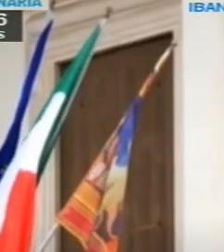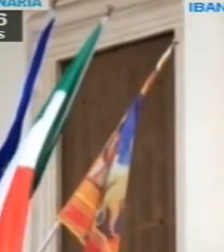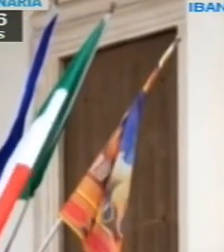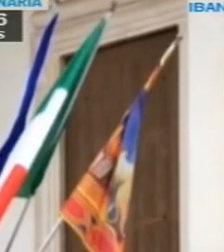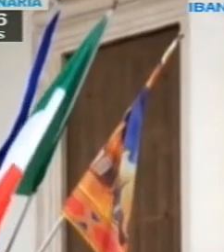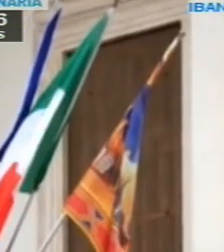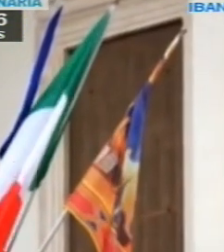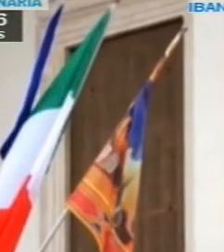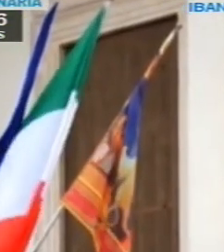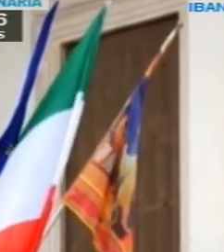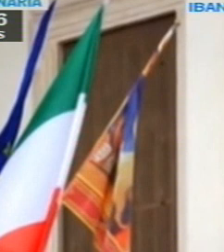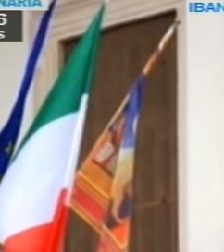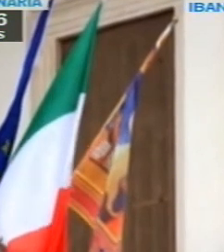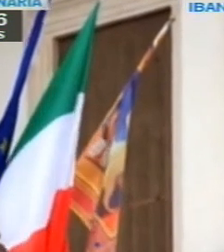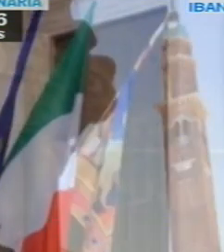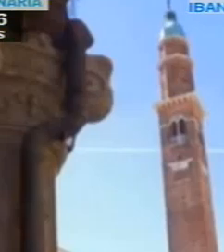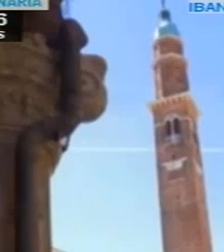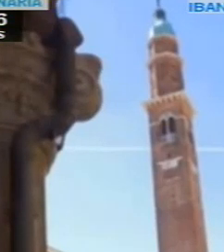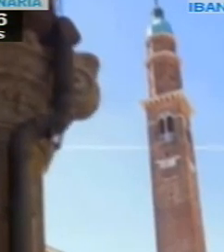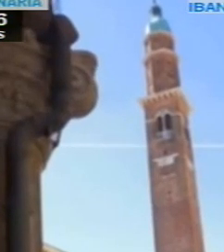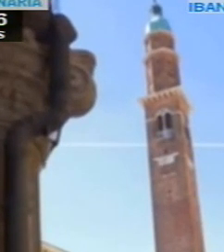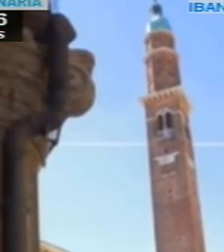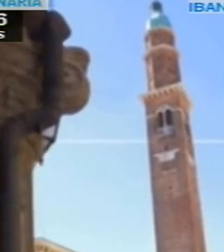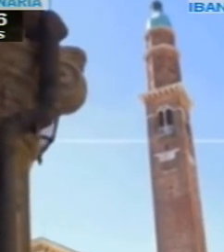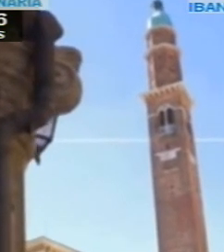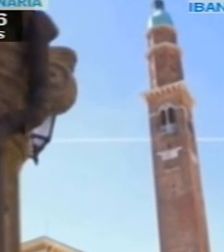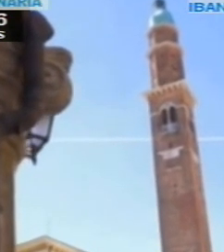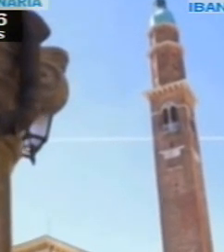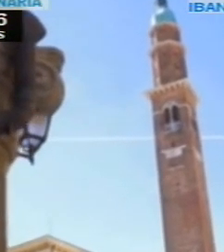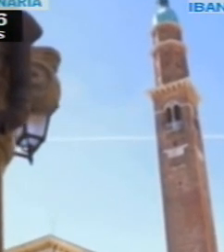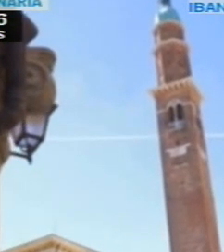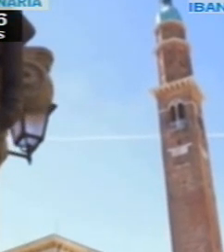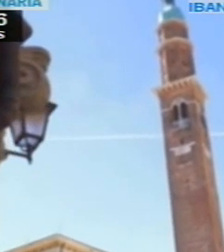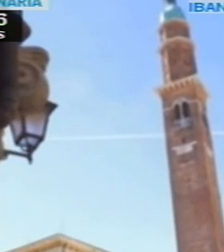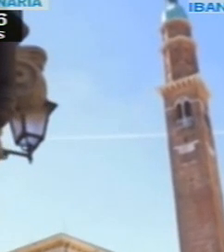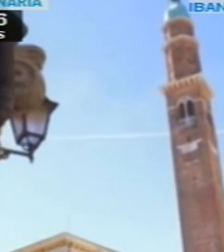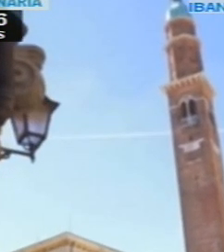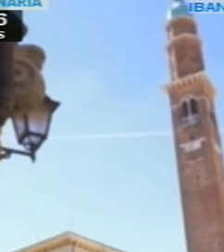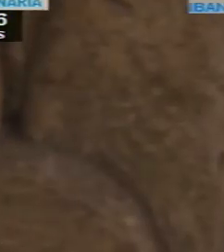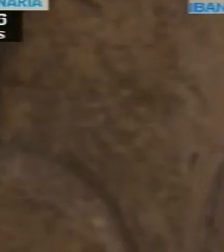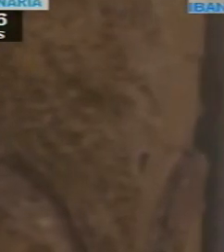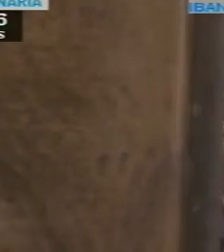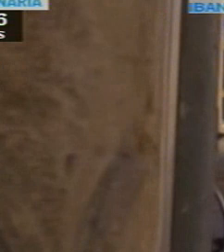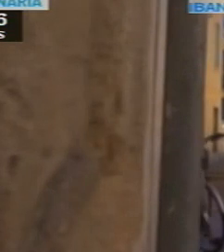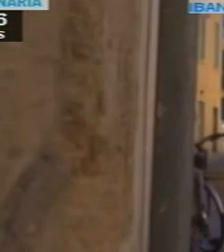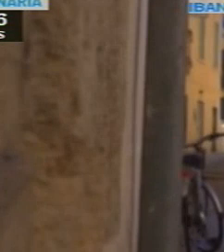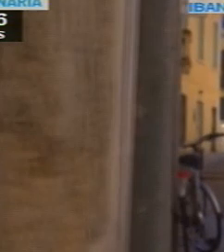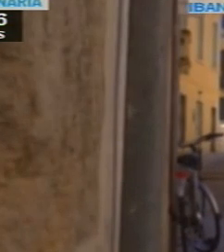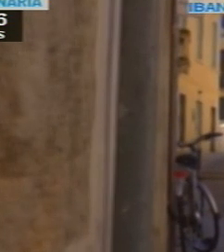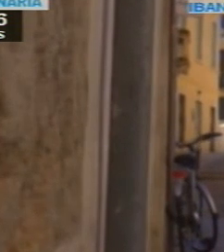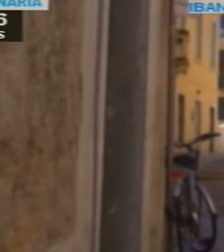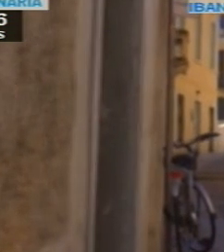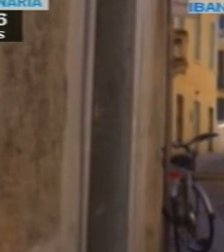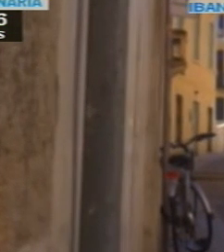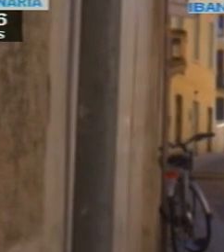culturale vicentina è molto in alto nel gradimento dei suoi estimatori. Letteralmente una finestra, non solo sui poli palladiani e sui